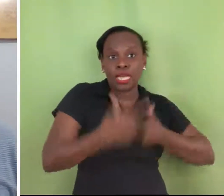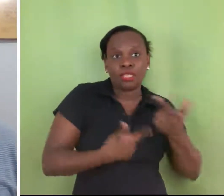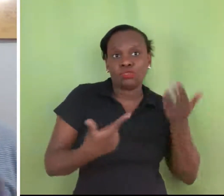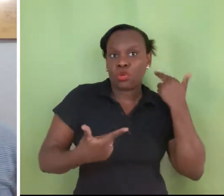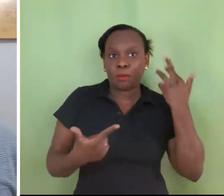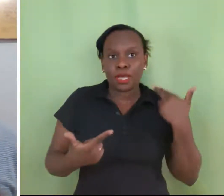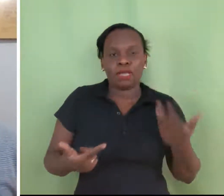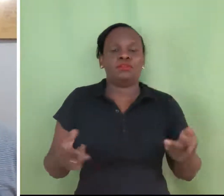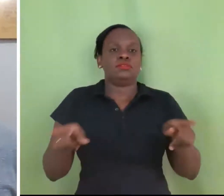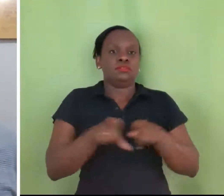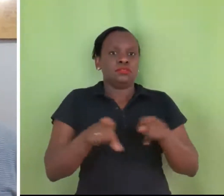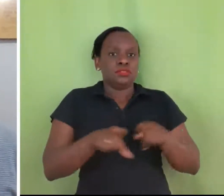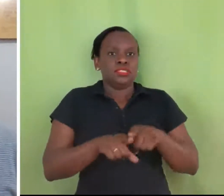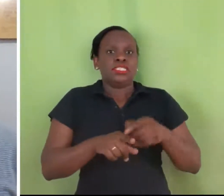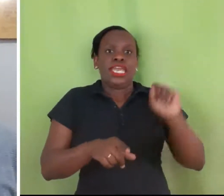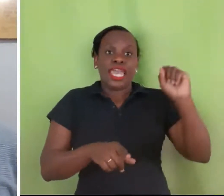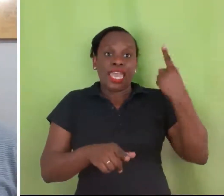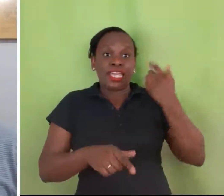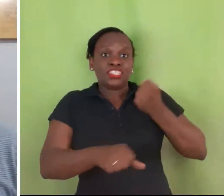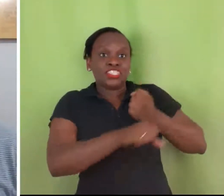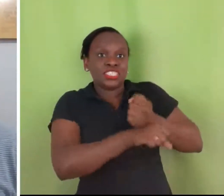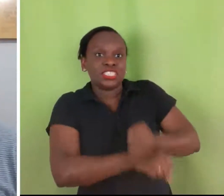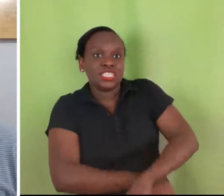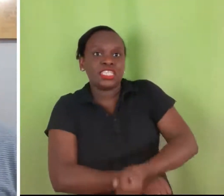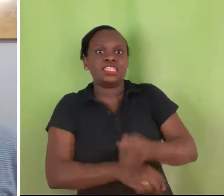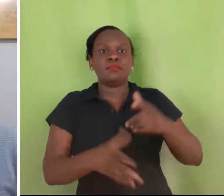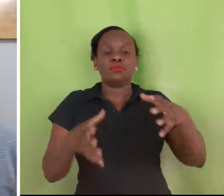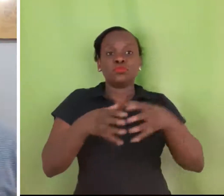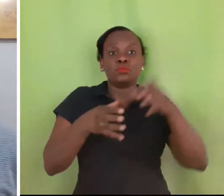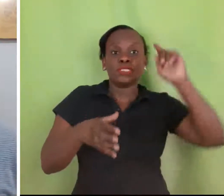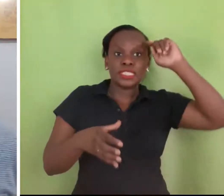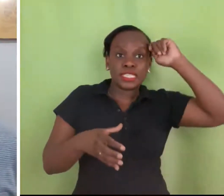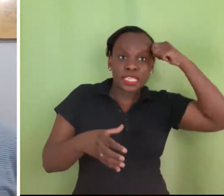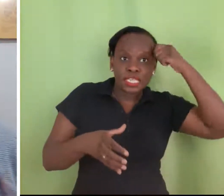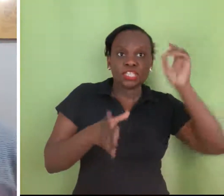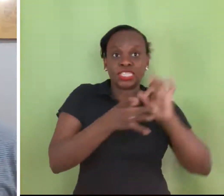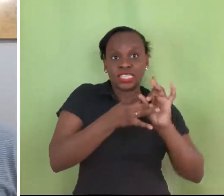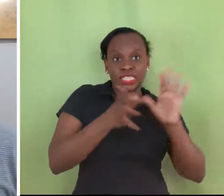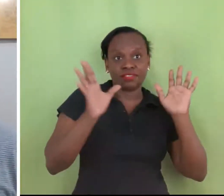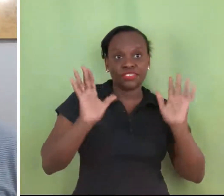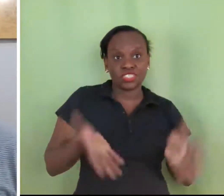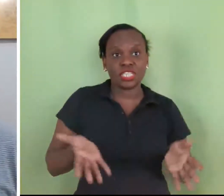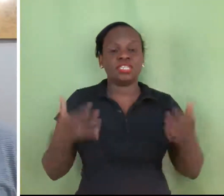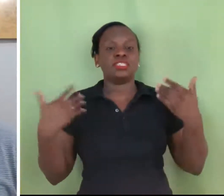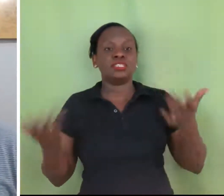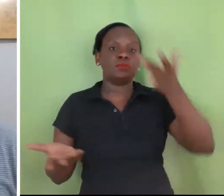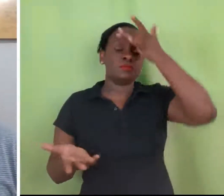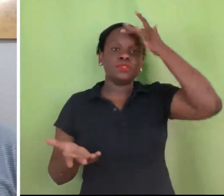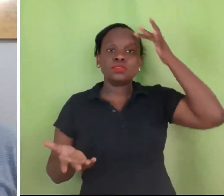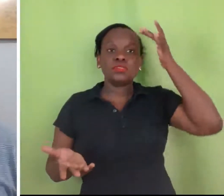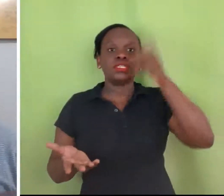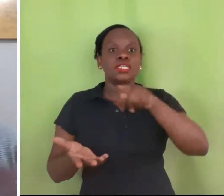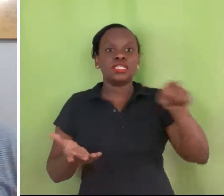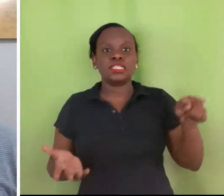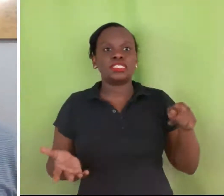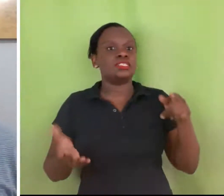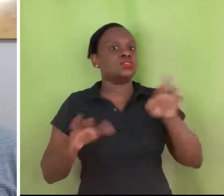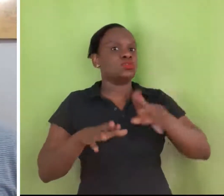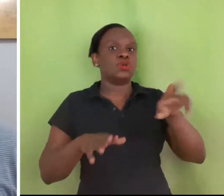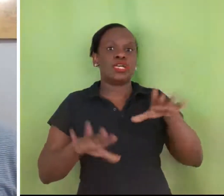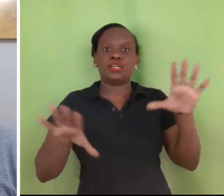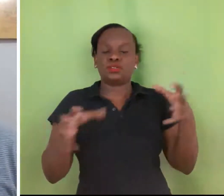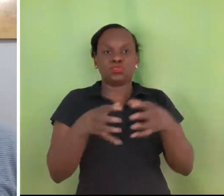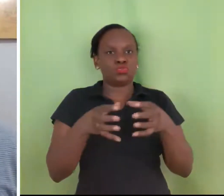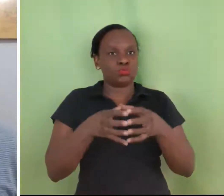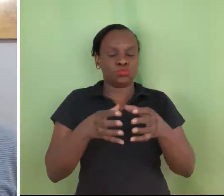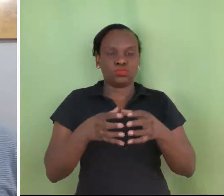trabalhadores, eram ex-escravos, eram negros, livres, né, então eram pessoas que não faziam parte,